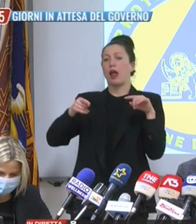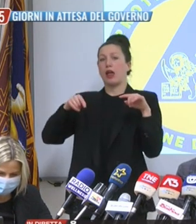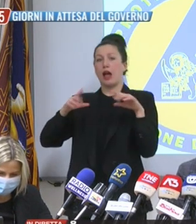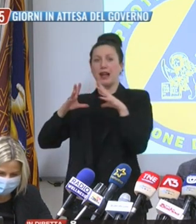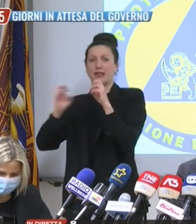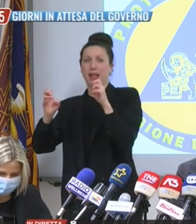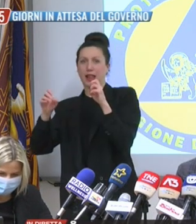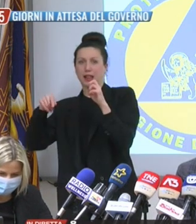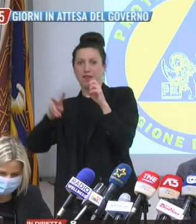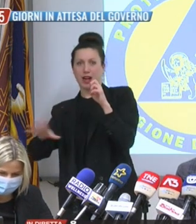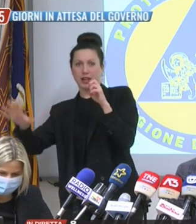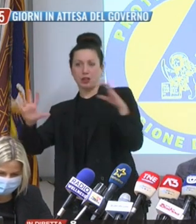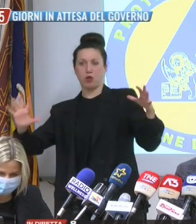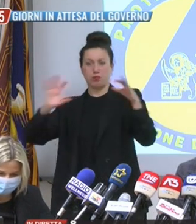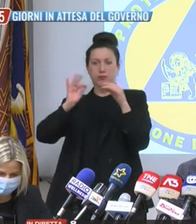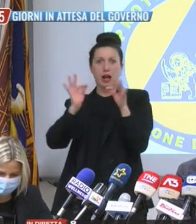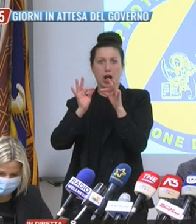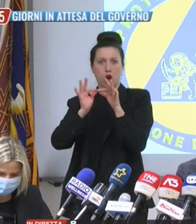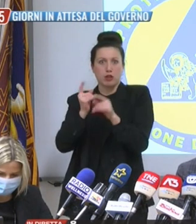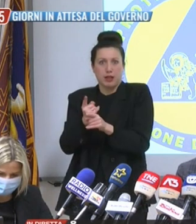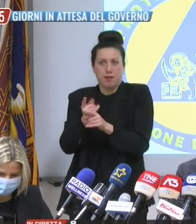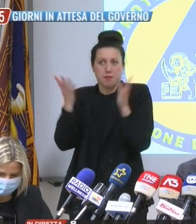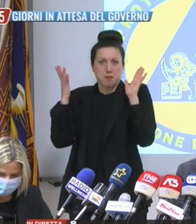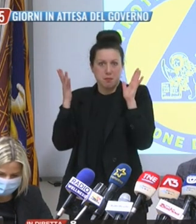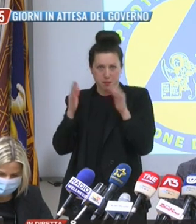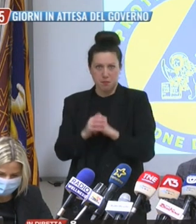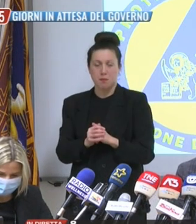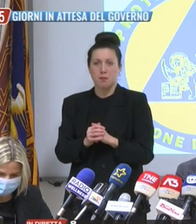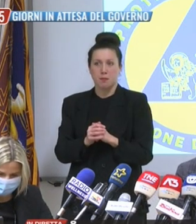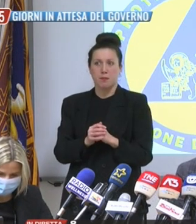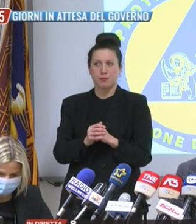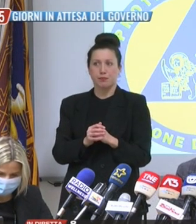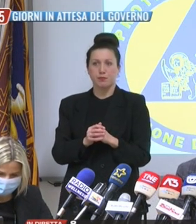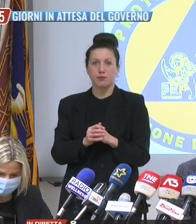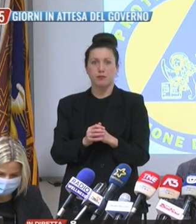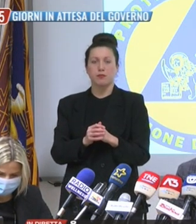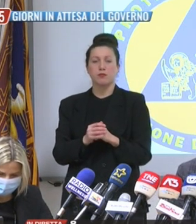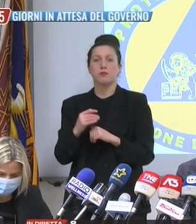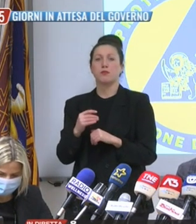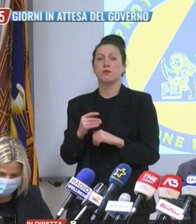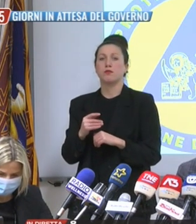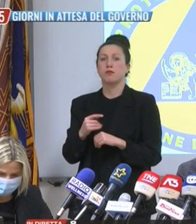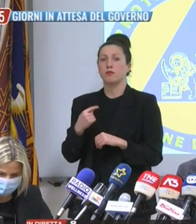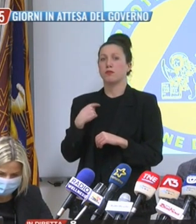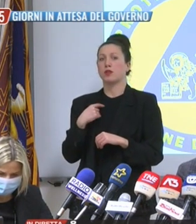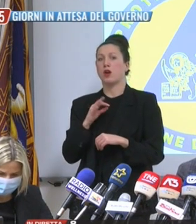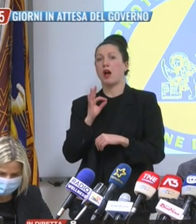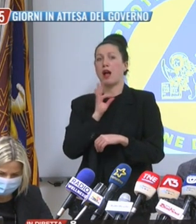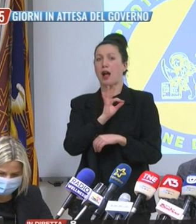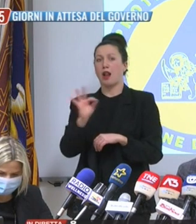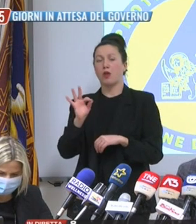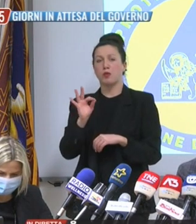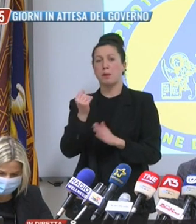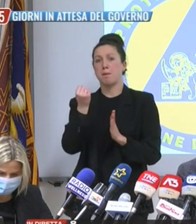io quando ho avuto modo di incontrare alcuni interlocutori, diciamo, di questi marchi, ho sempre rinnovato